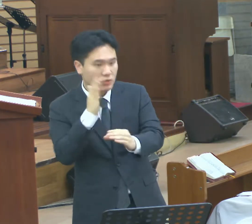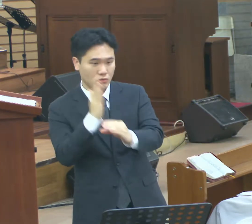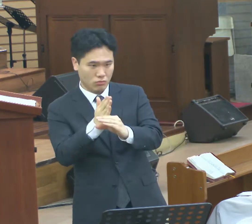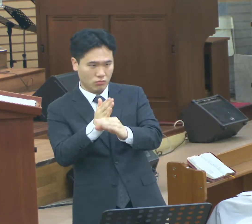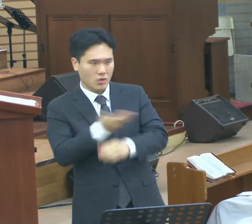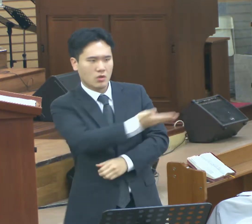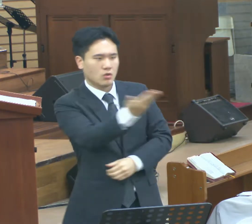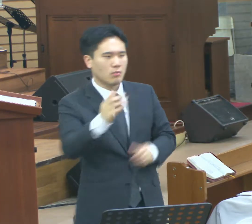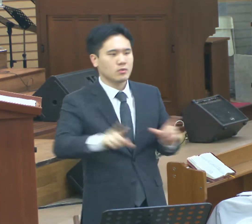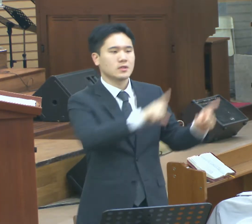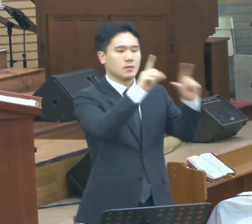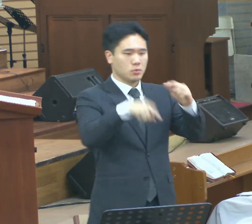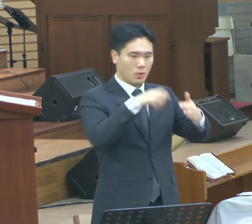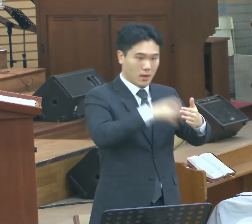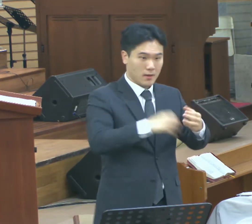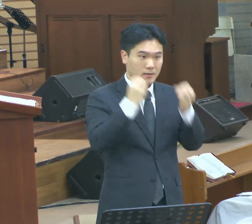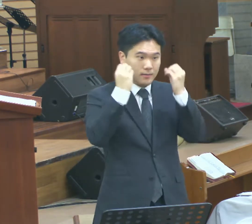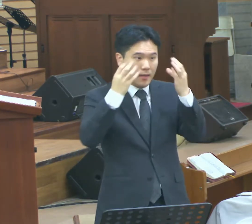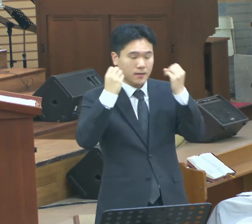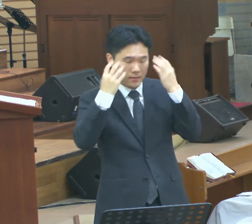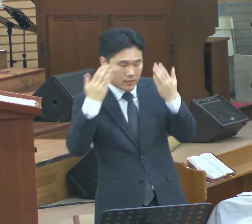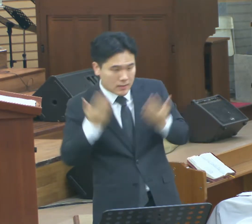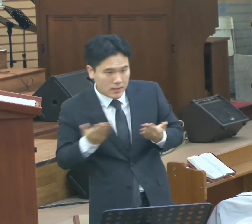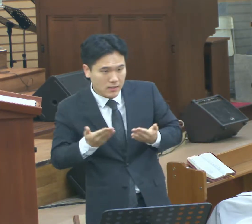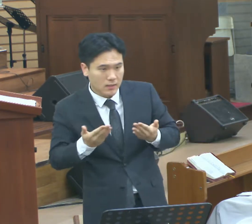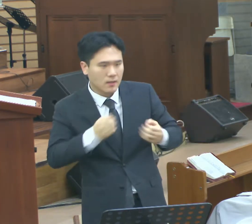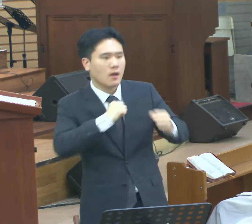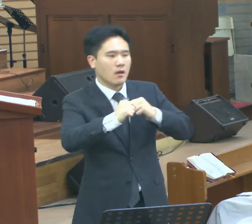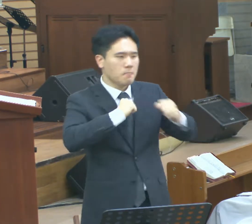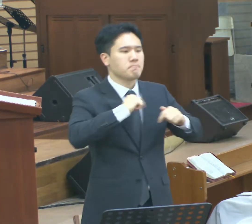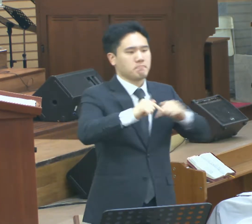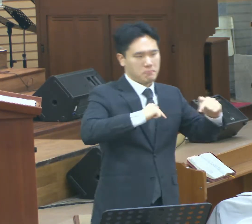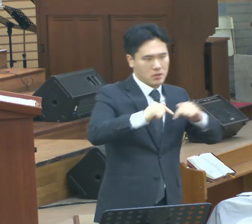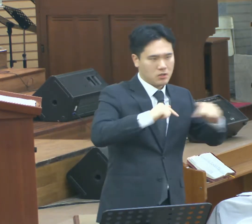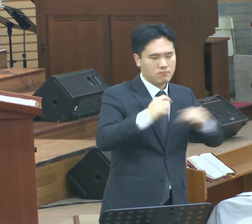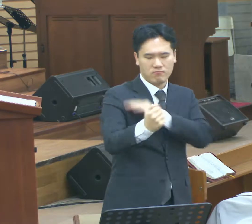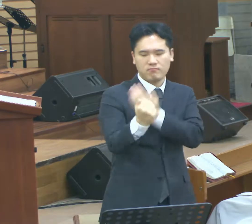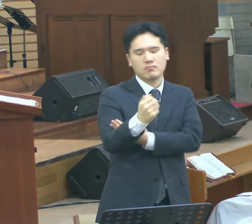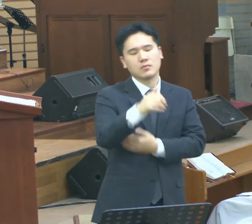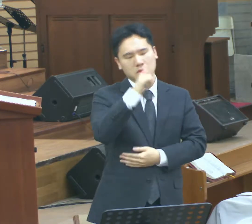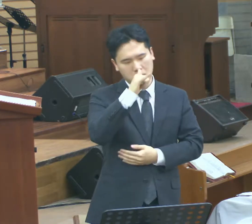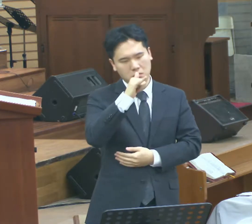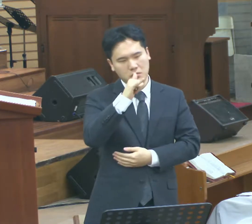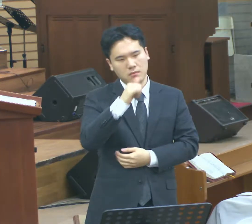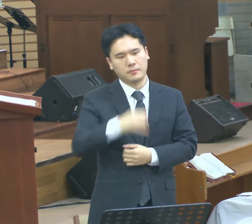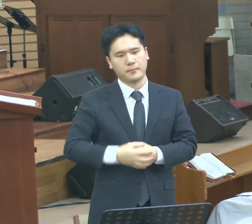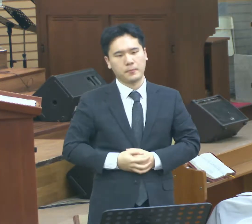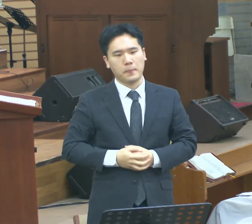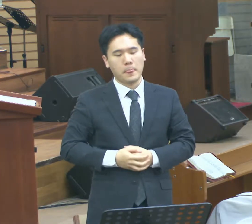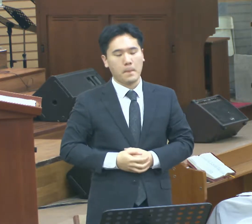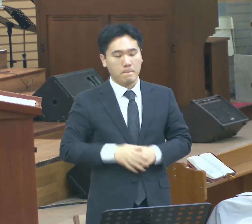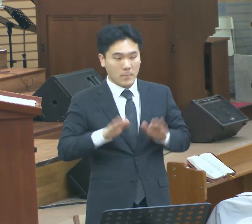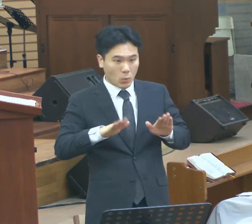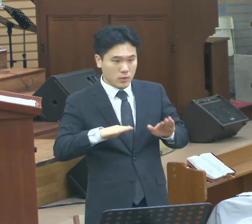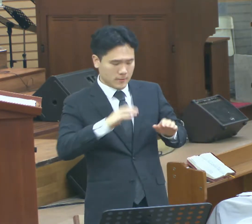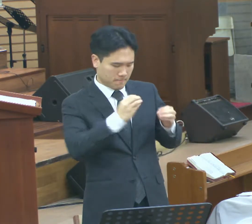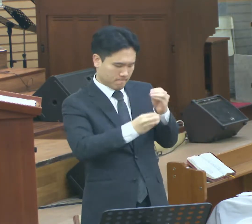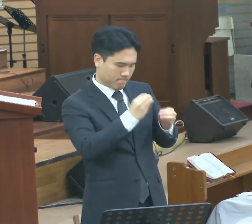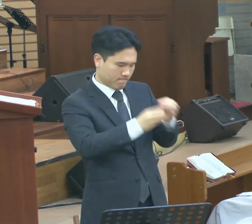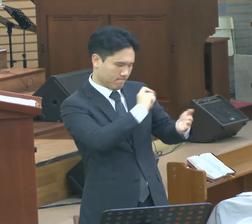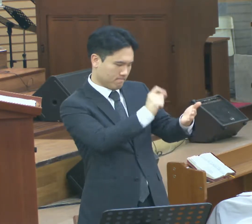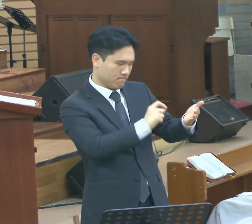일을 펼쳐나갈 계획과 능력을 갖고 계신 분이에요. 어느 시인은 포로 생활에 있다